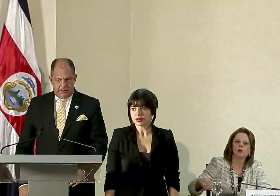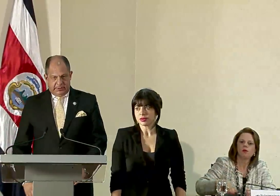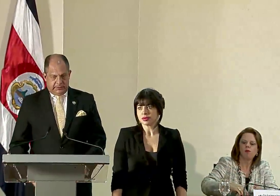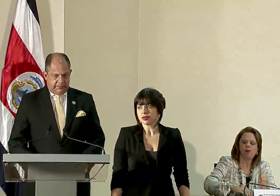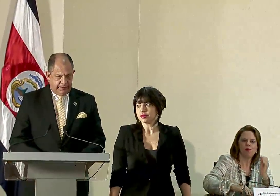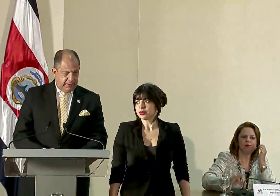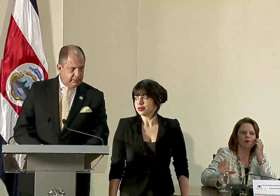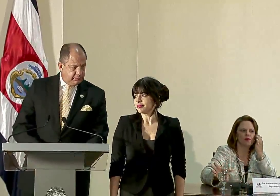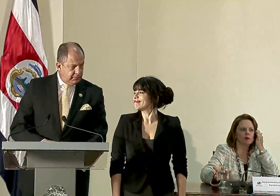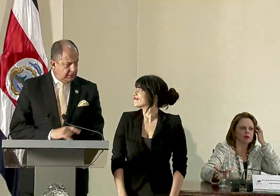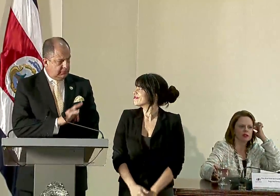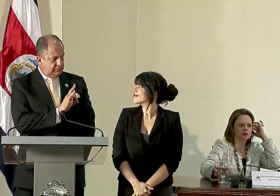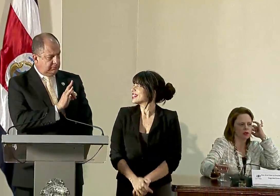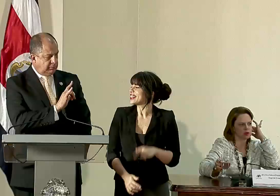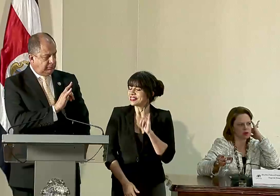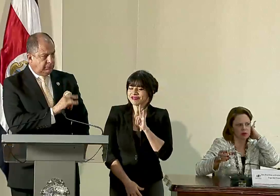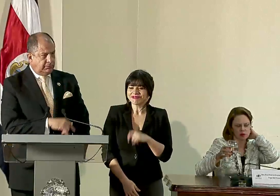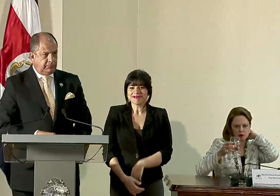¿Cómo estás, Estefanía?